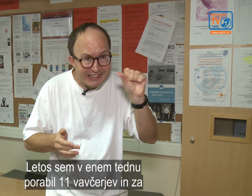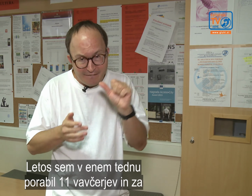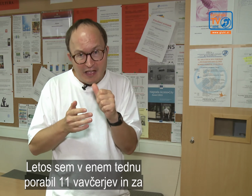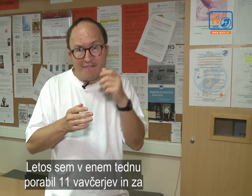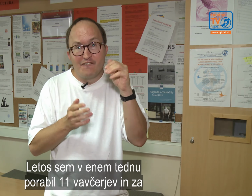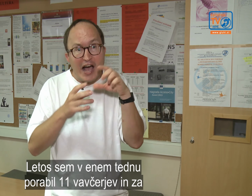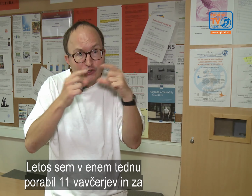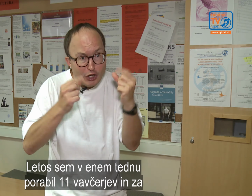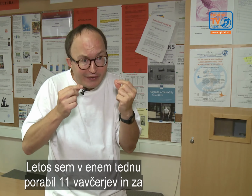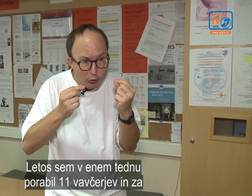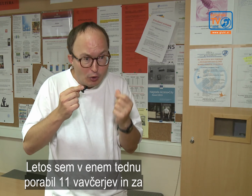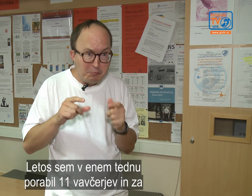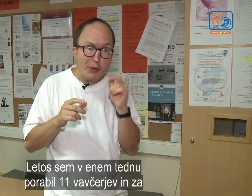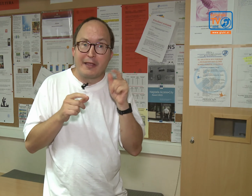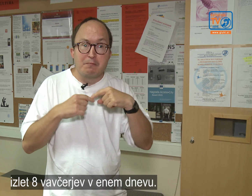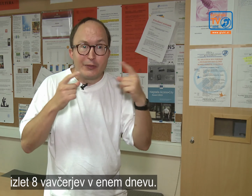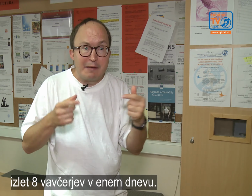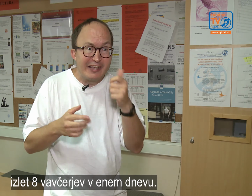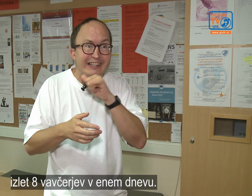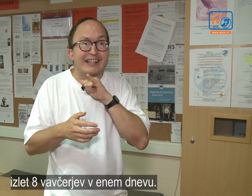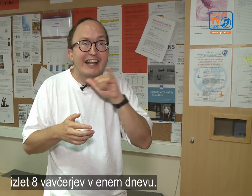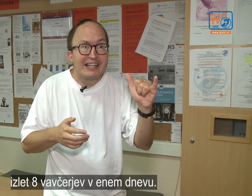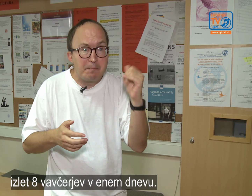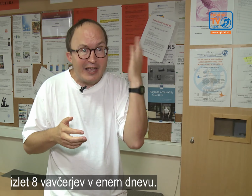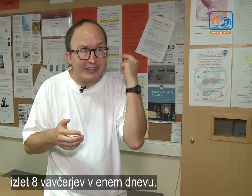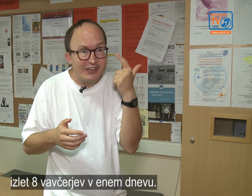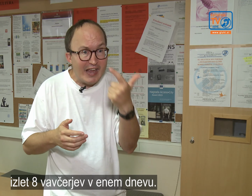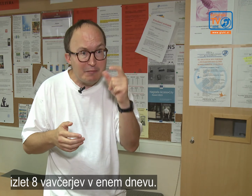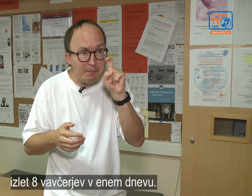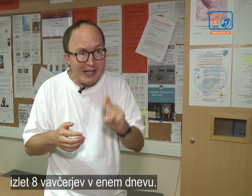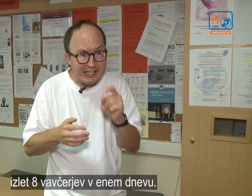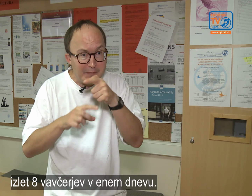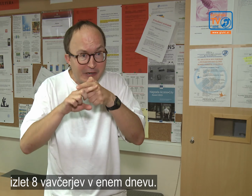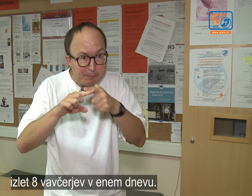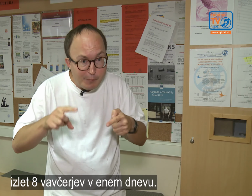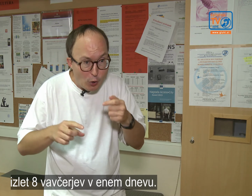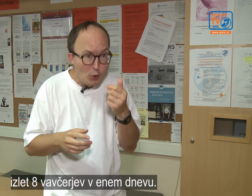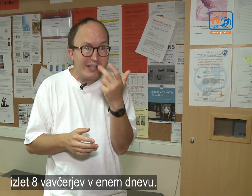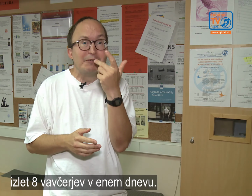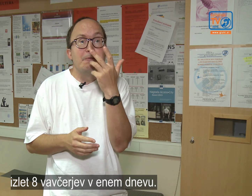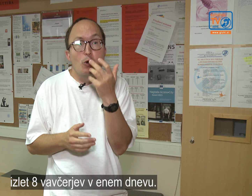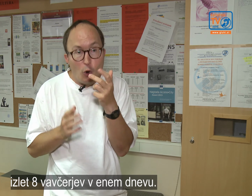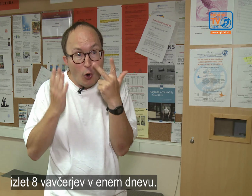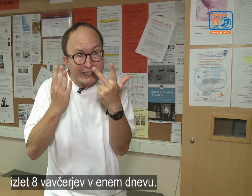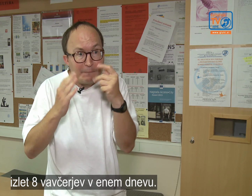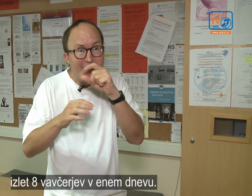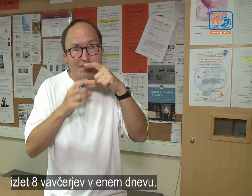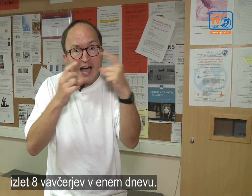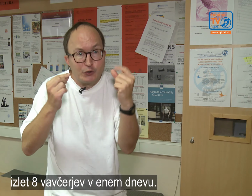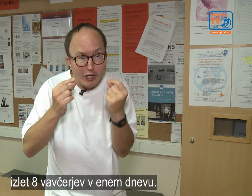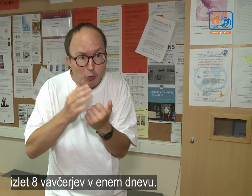11 vavčerjev. Potem izlet pred 2 mesecema in pol,